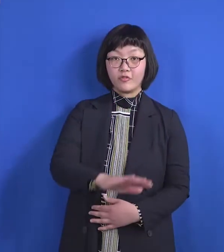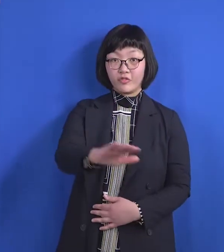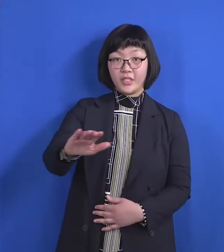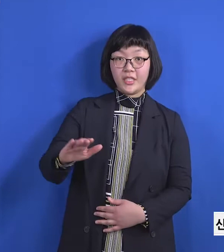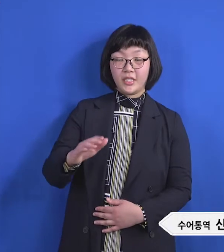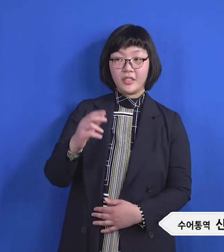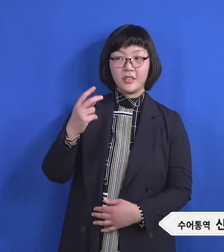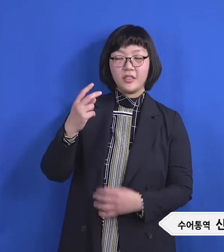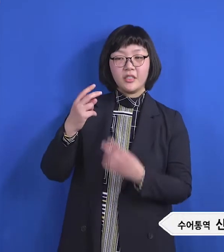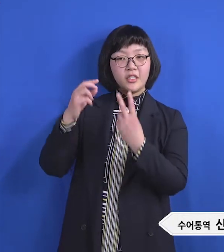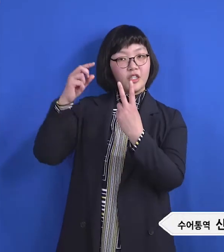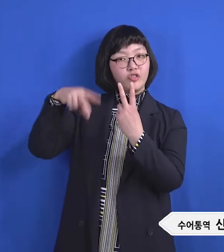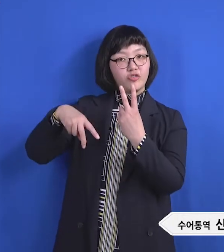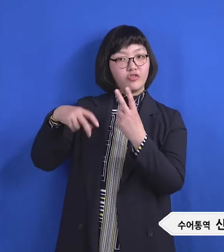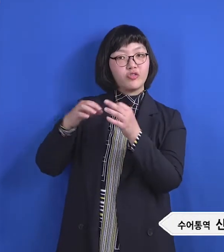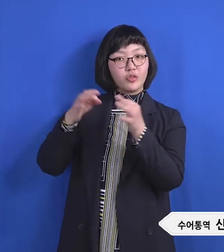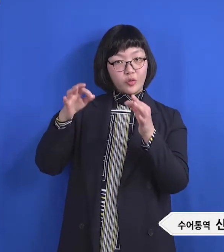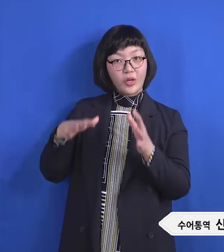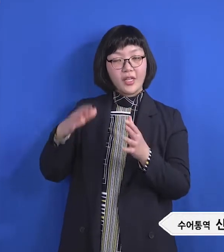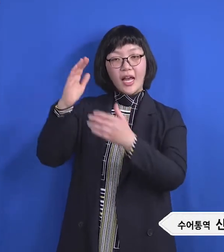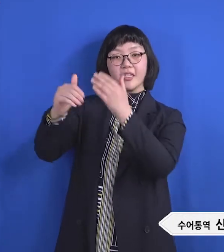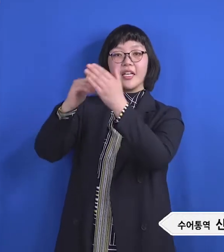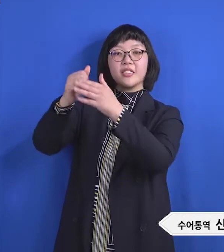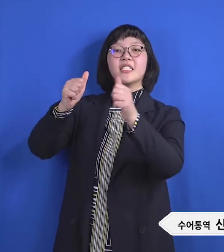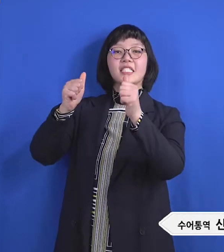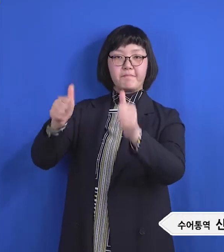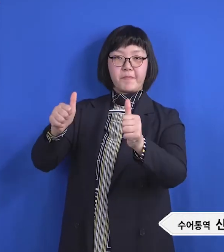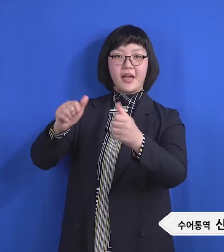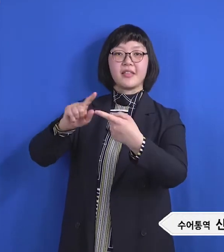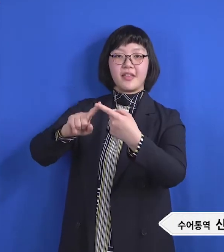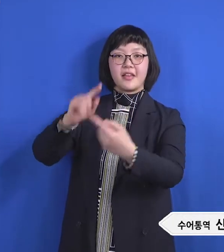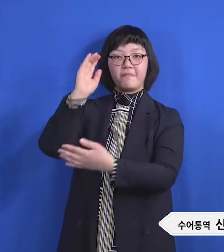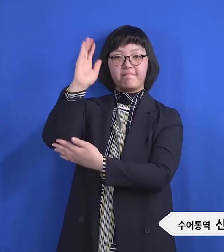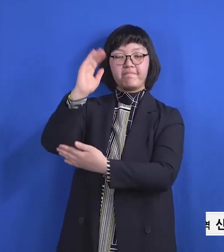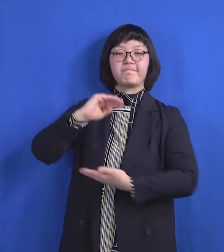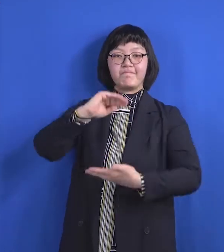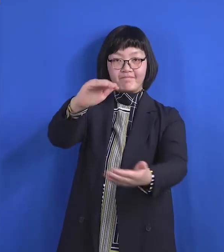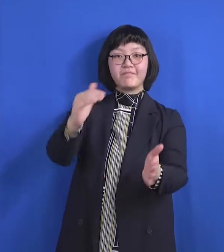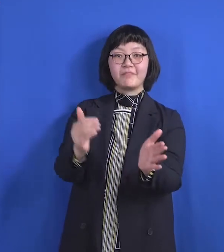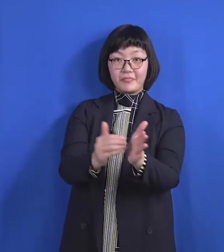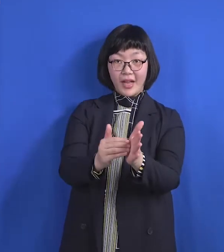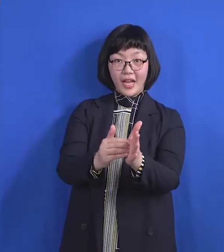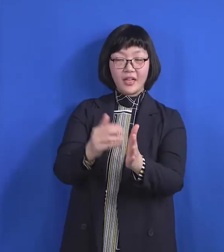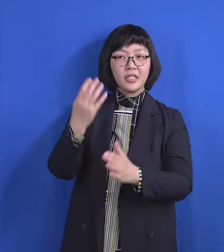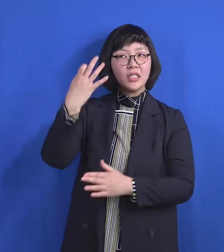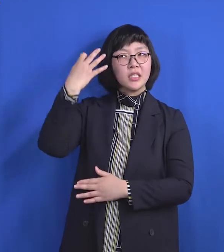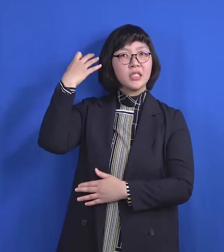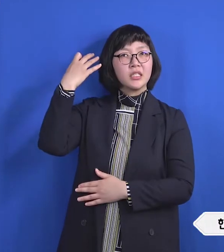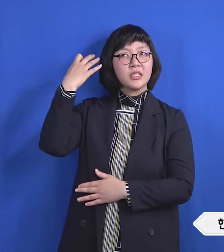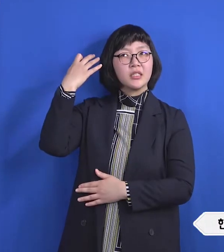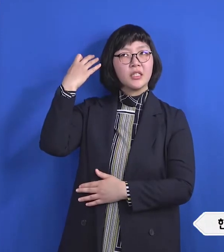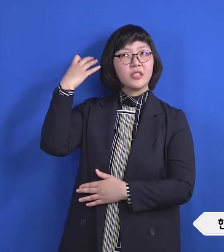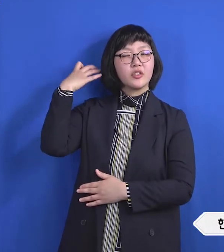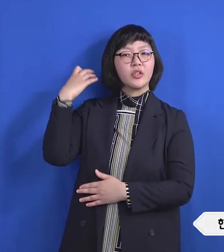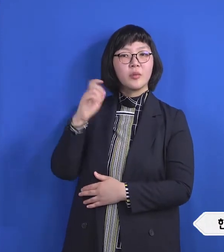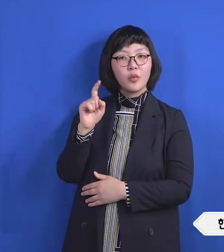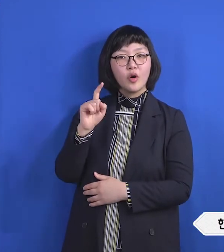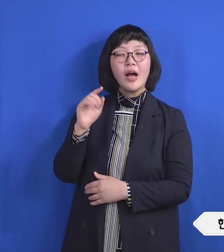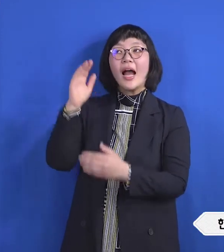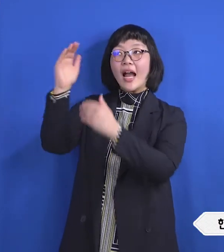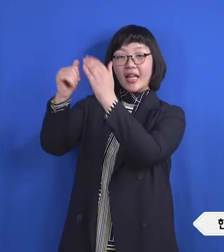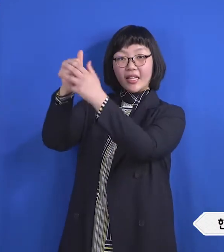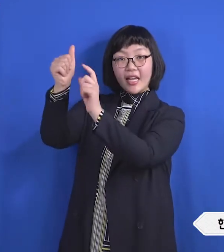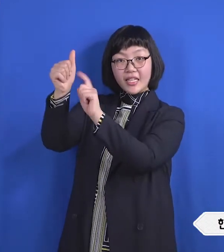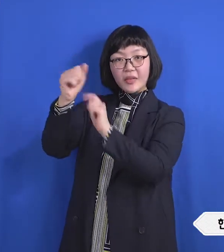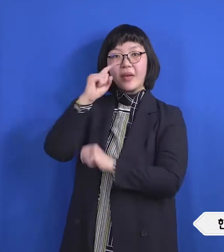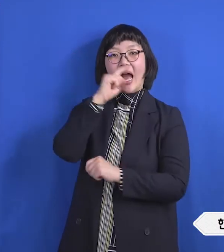우리는 지난 2주에 걸쳐서 하나님의 심판에 대해서 살펴보았습니다. 지난주에는 하나님께서